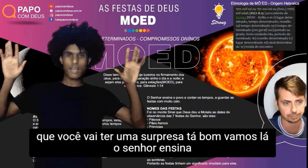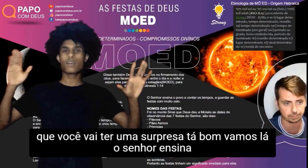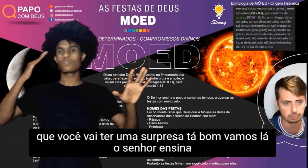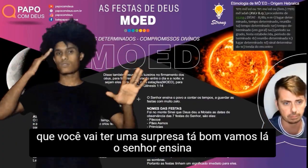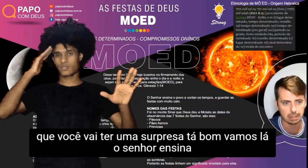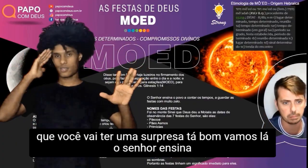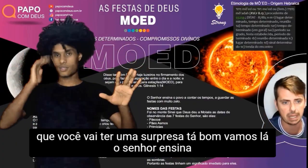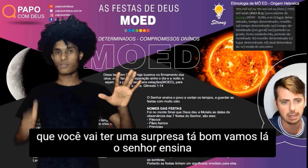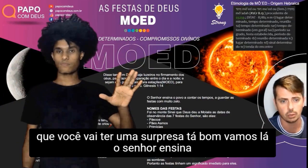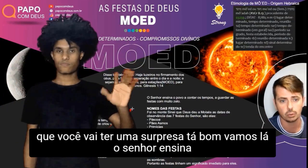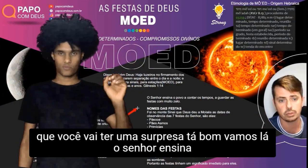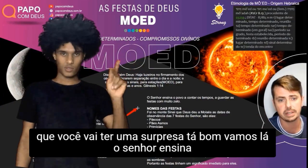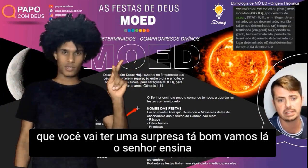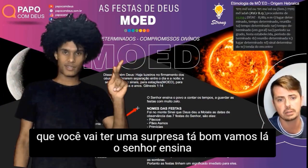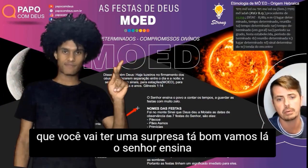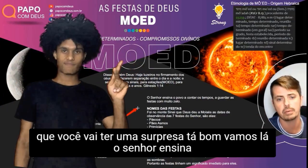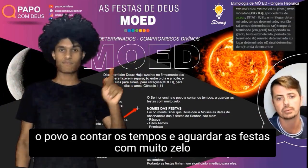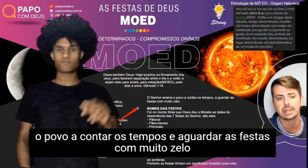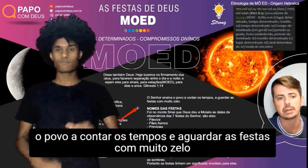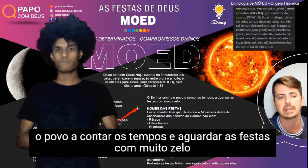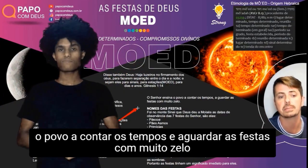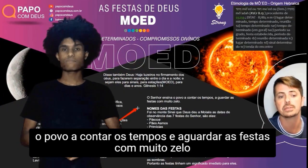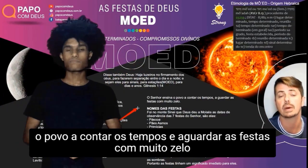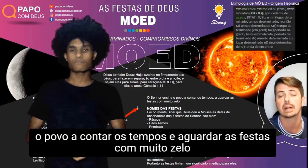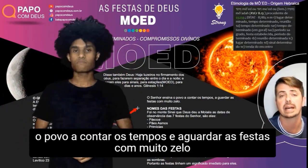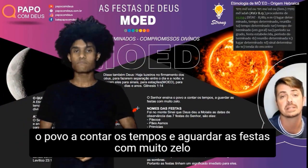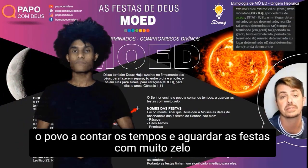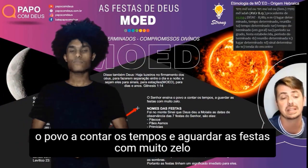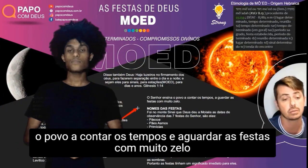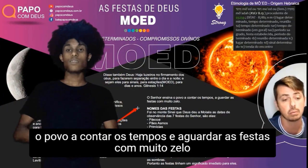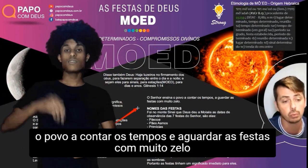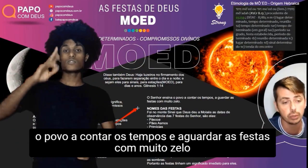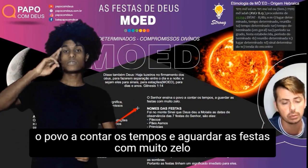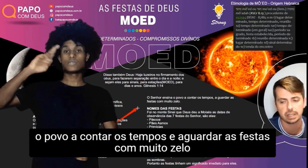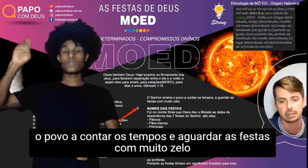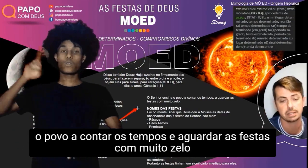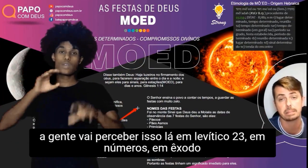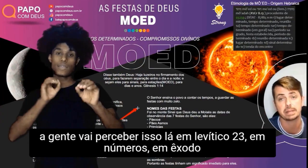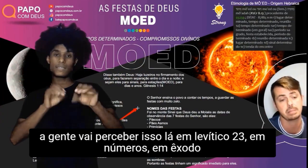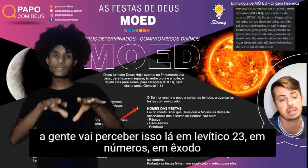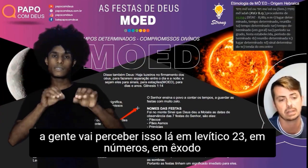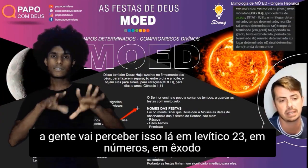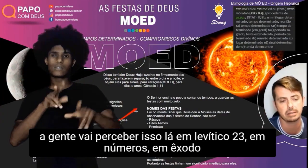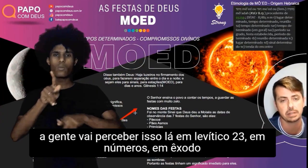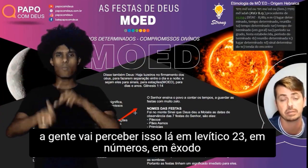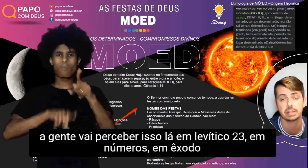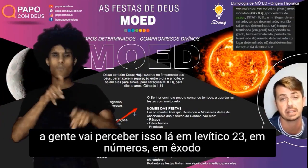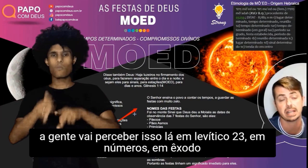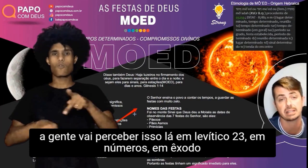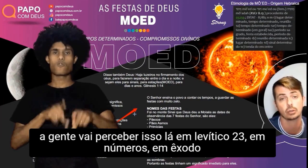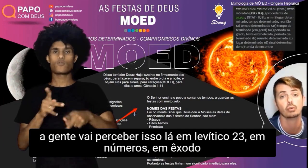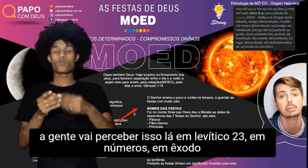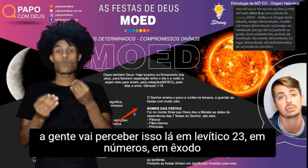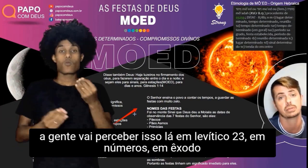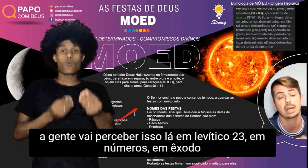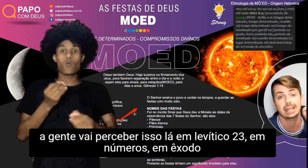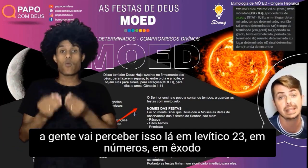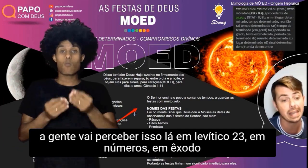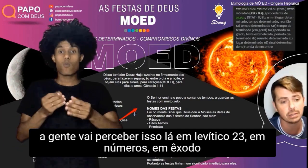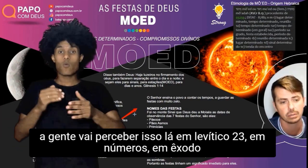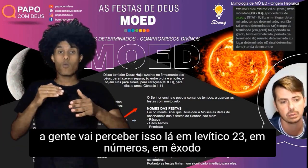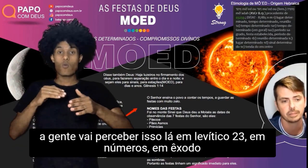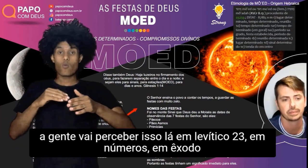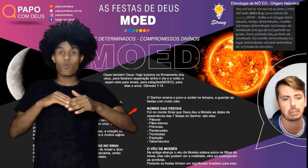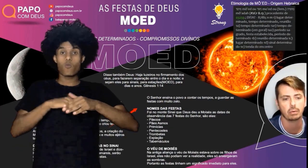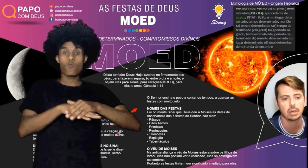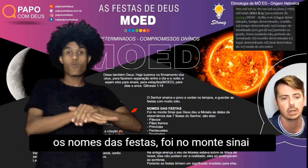bom? Vamos lá? O Senhor ensina o povo a contar os tempos e a guardar as festas com muito zelo. A gente vai perceber isso lá em Levítico 23, em Números,